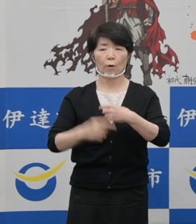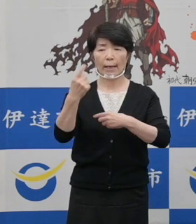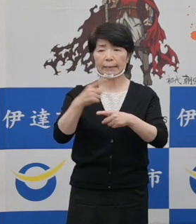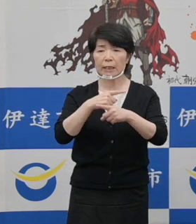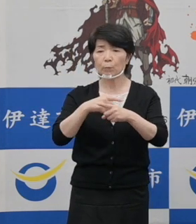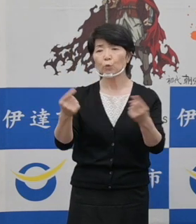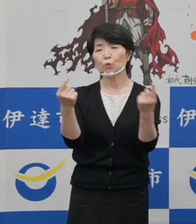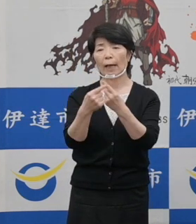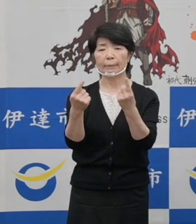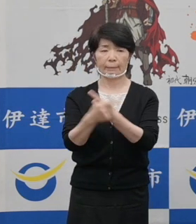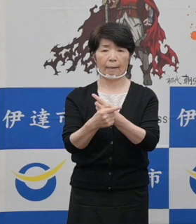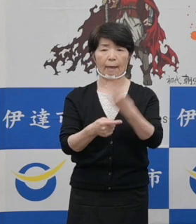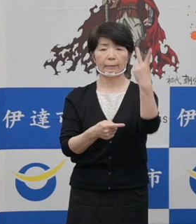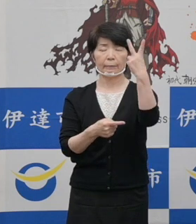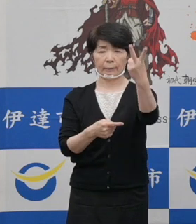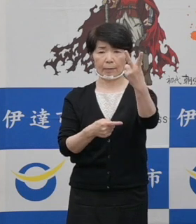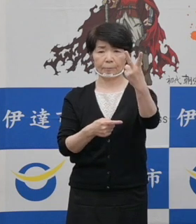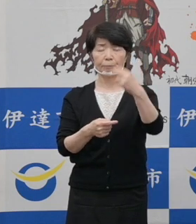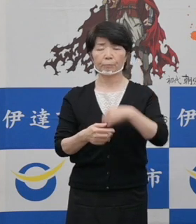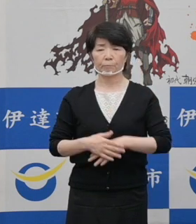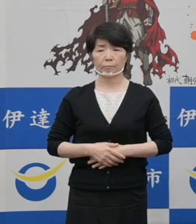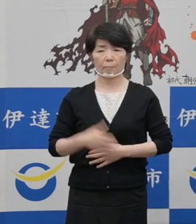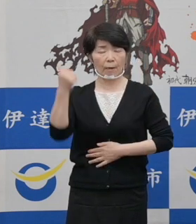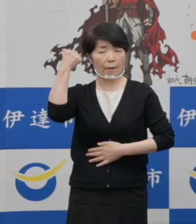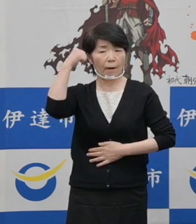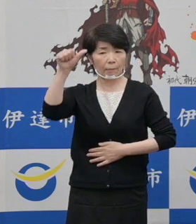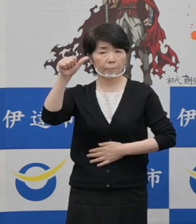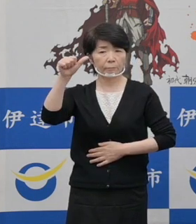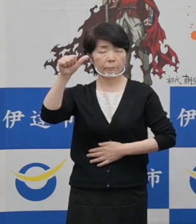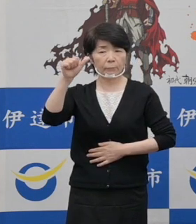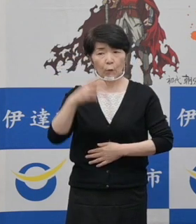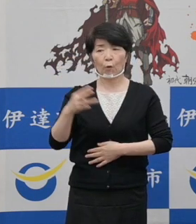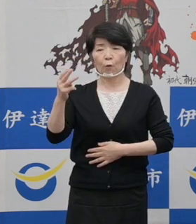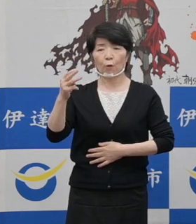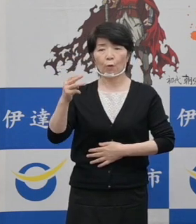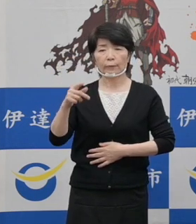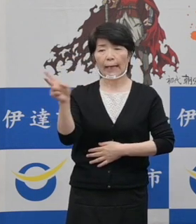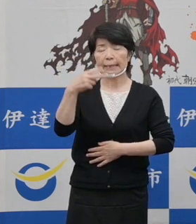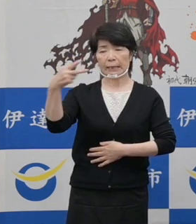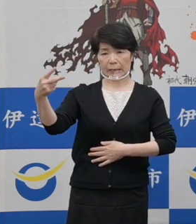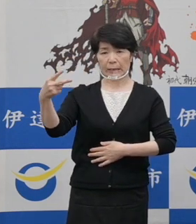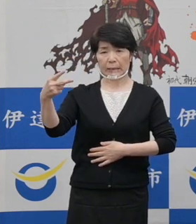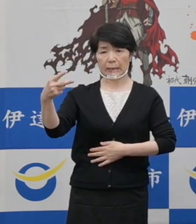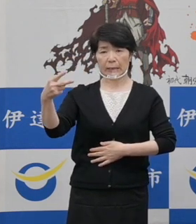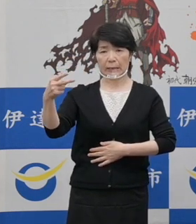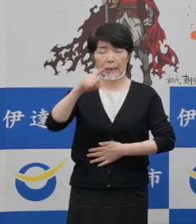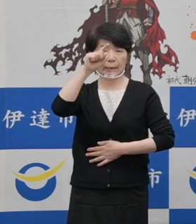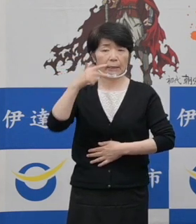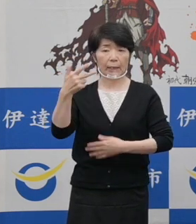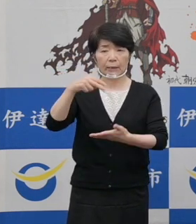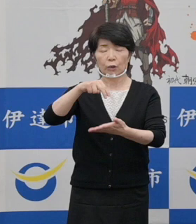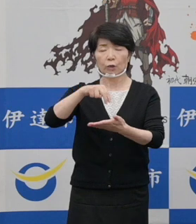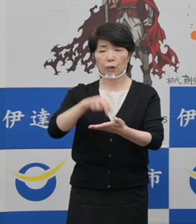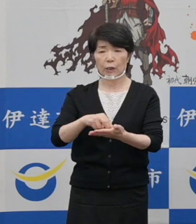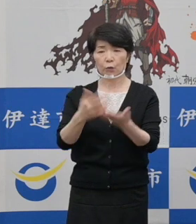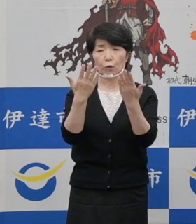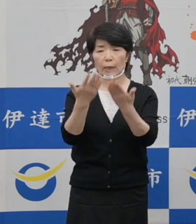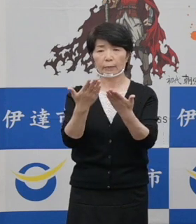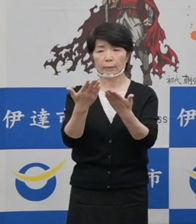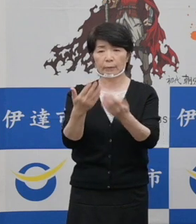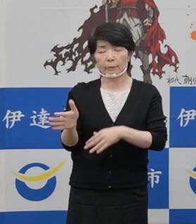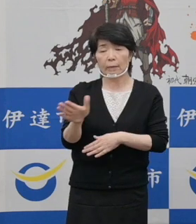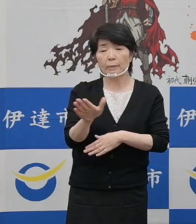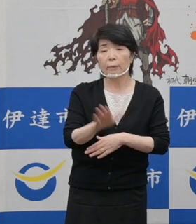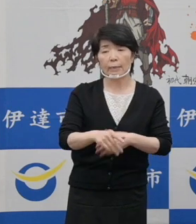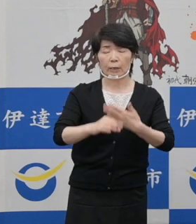ございますが、議案第85号につきましては、伊達市立学校設置条例の一部を